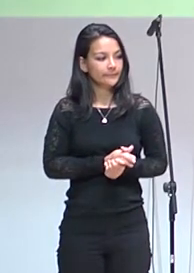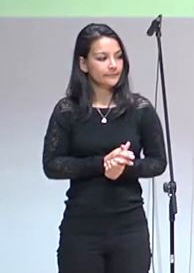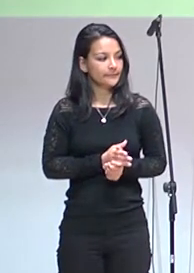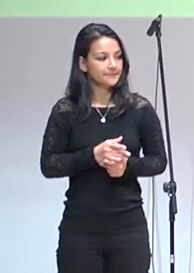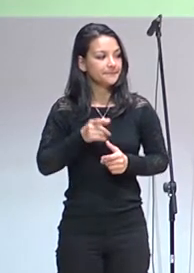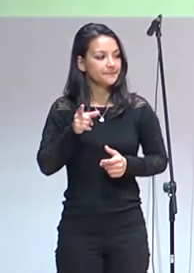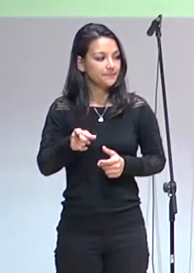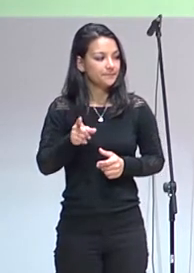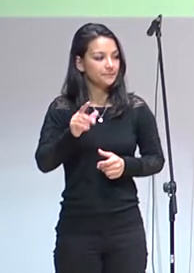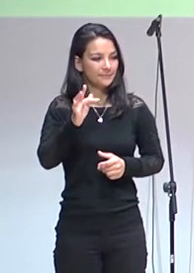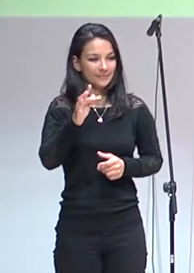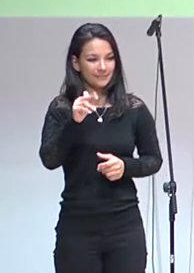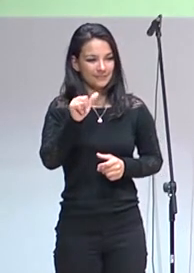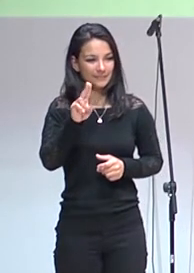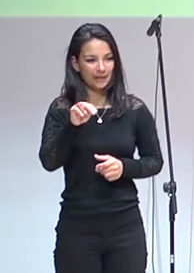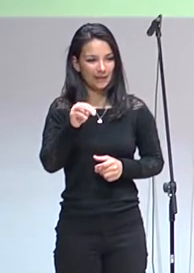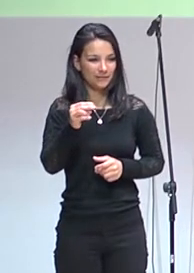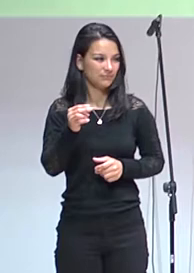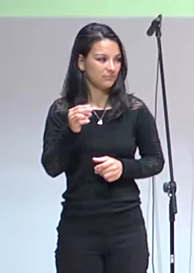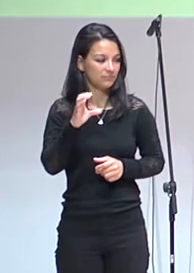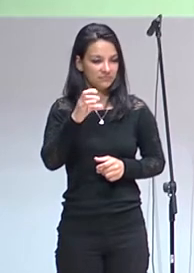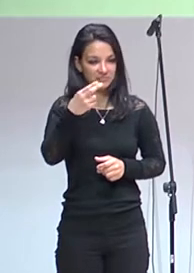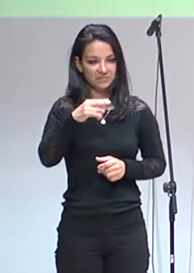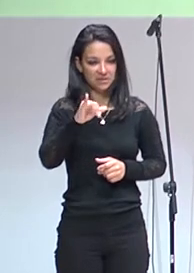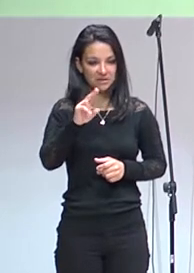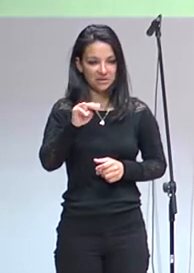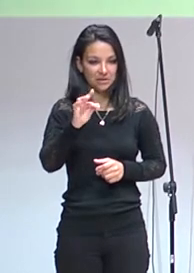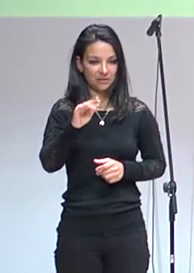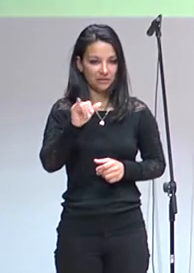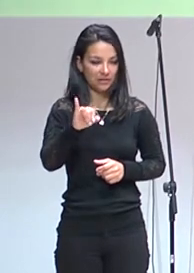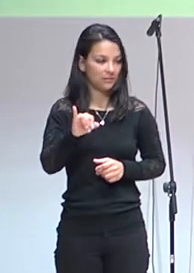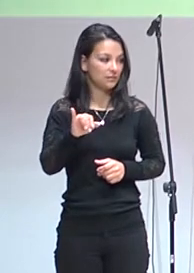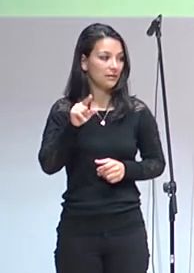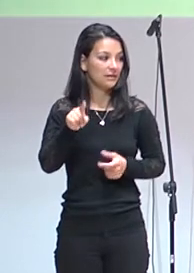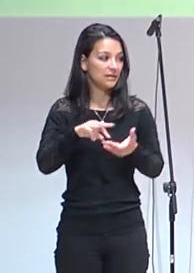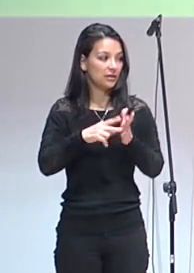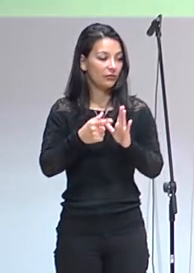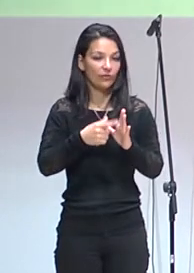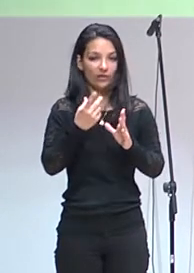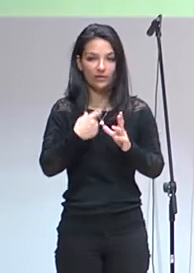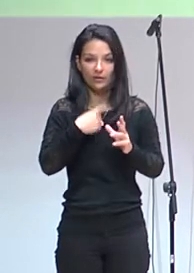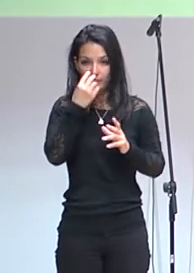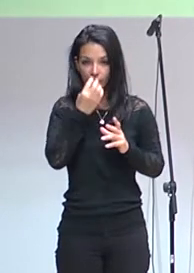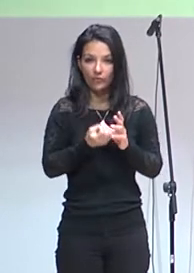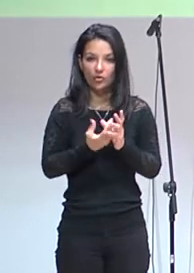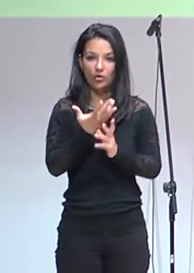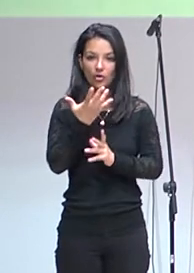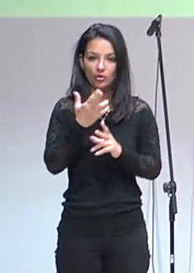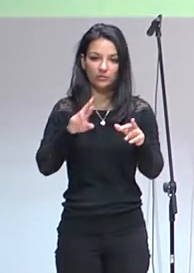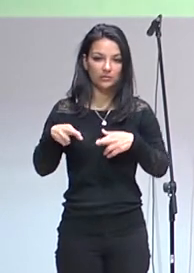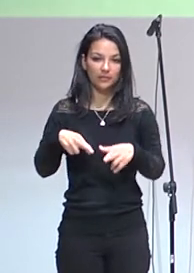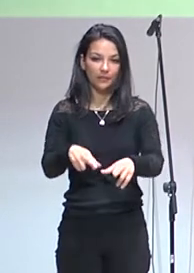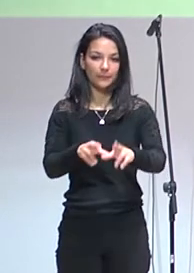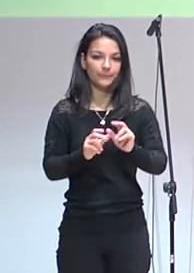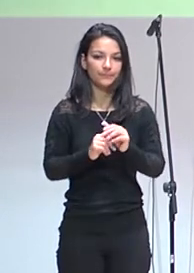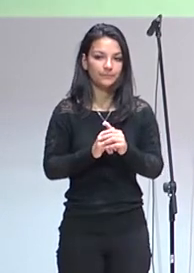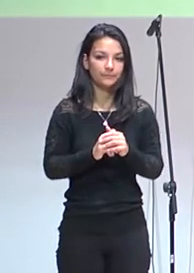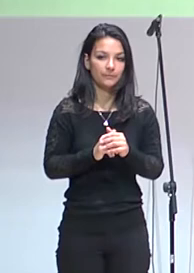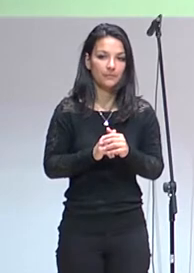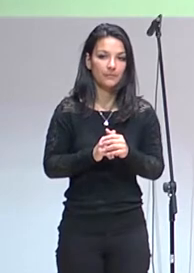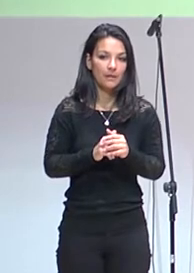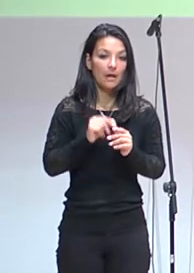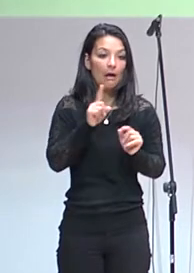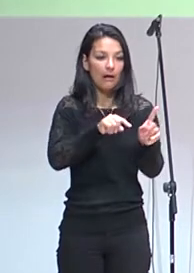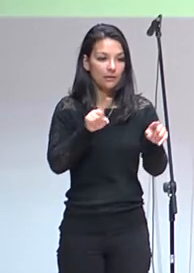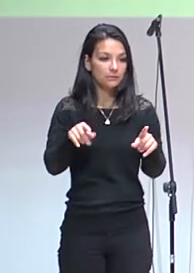llama Panchintay, que es un nombre hermoso, Quillacinga, significa flor de la ribera del río. Y la gente se